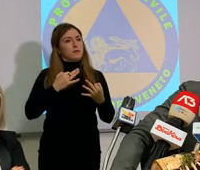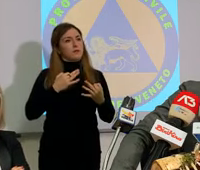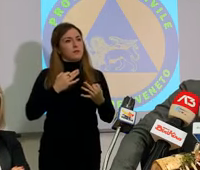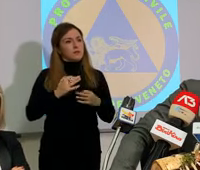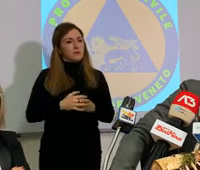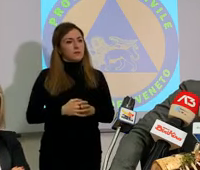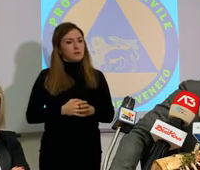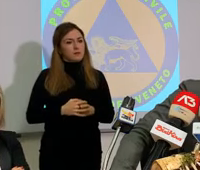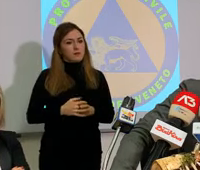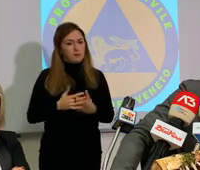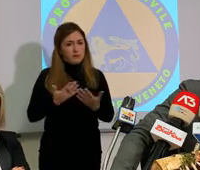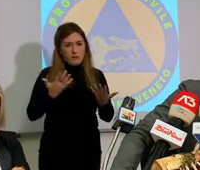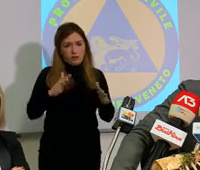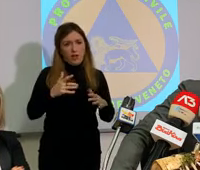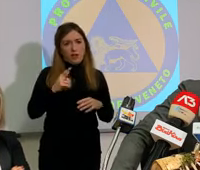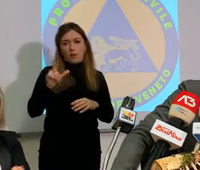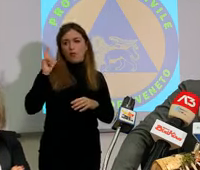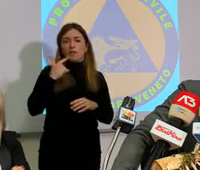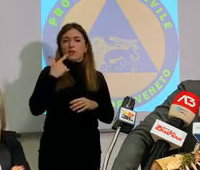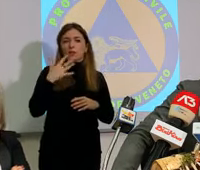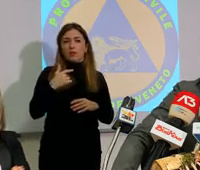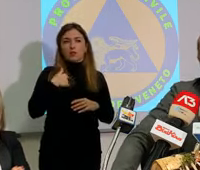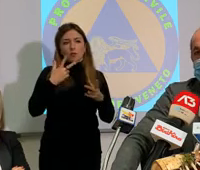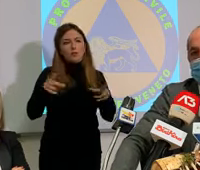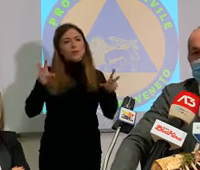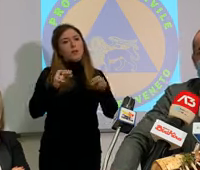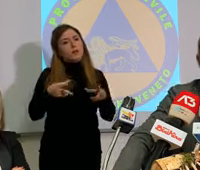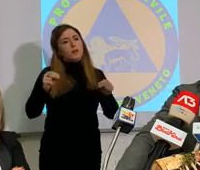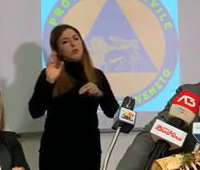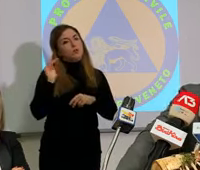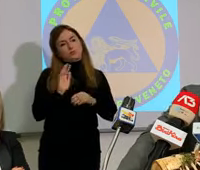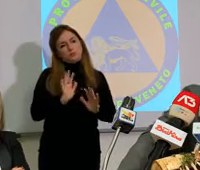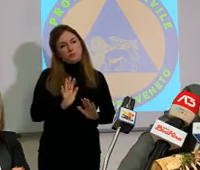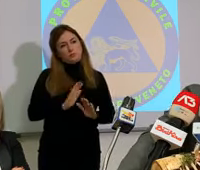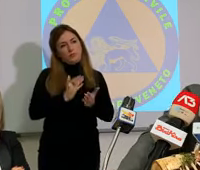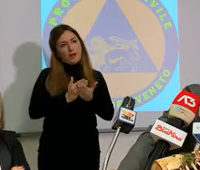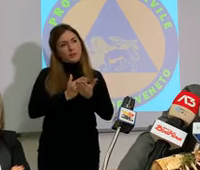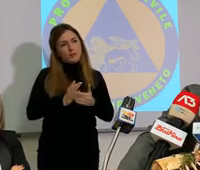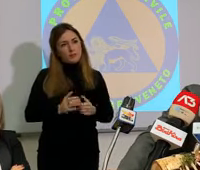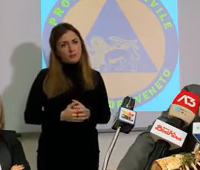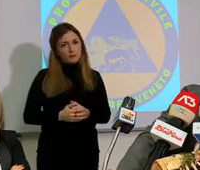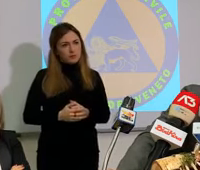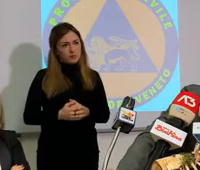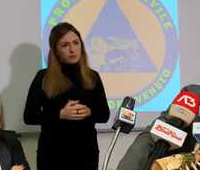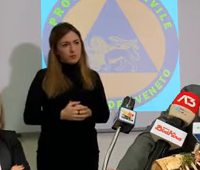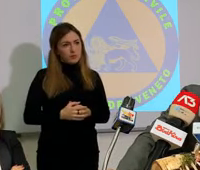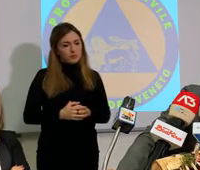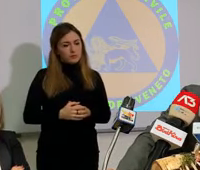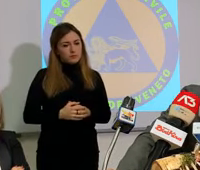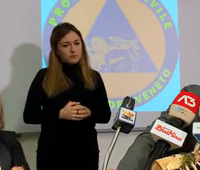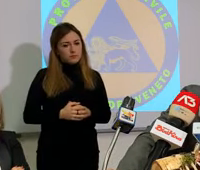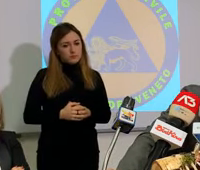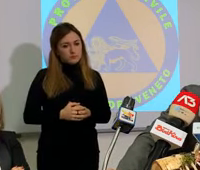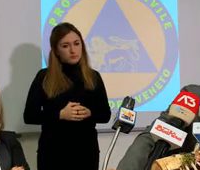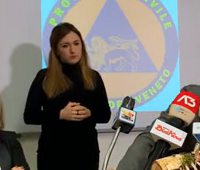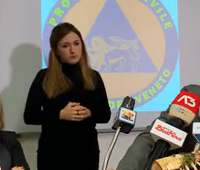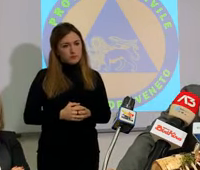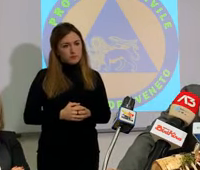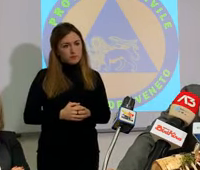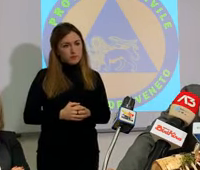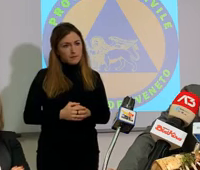ma l'ho detto e l'ho detto già da lunedì i ragazzi non fatemi dire tutti i giorni e stessa roba dopo anche l'obbligo di